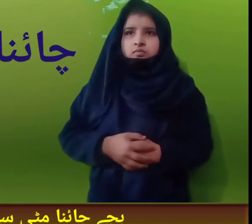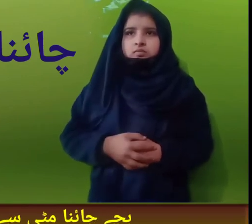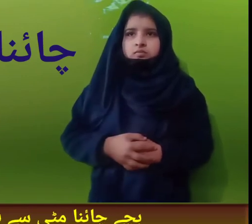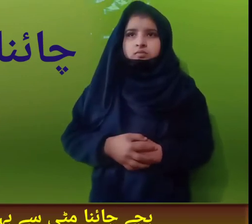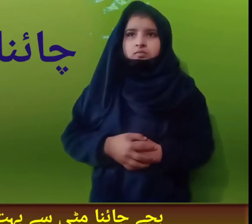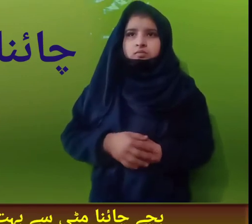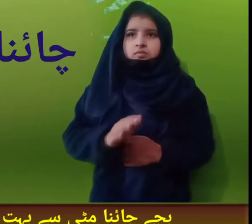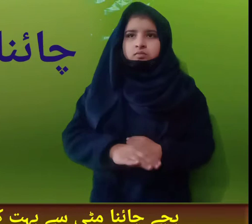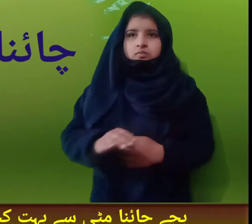बच्चे